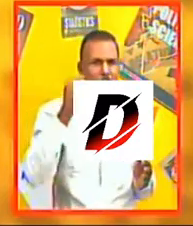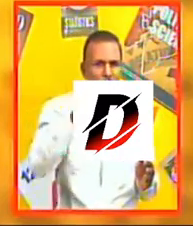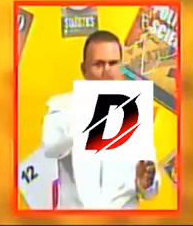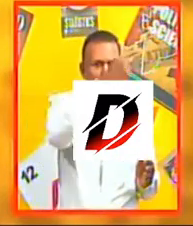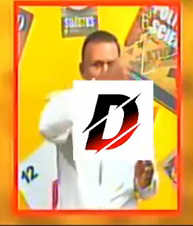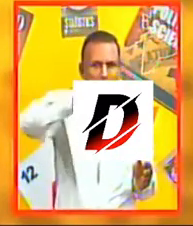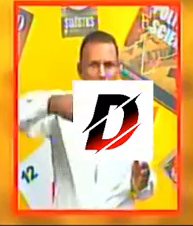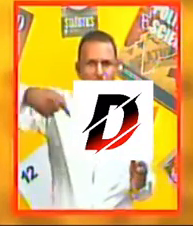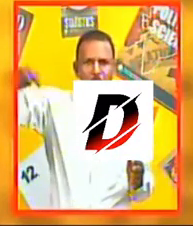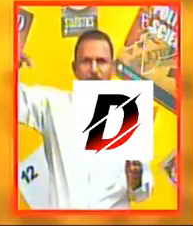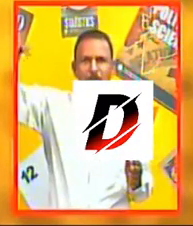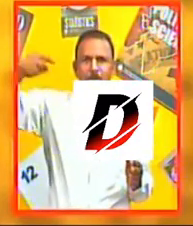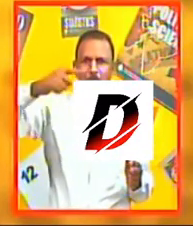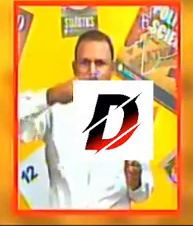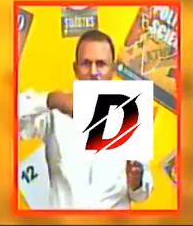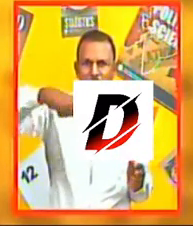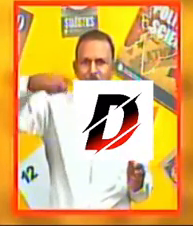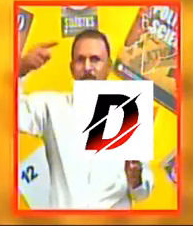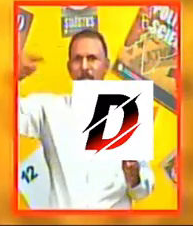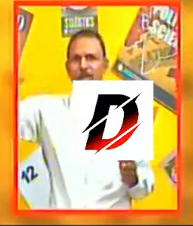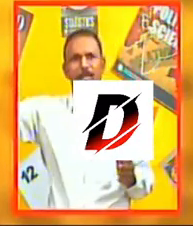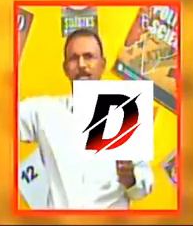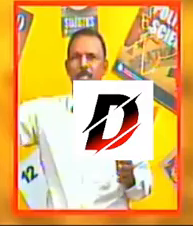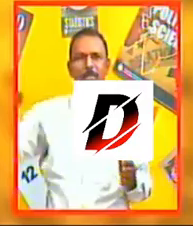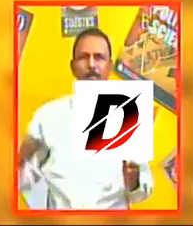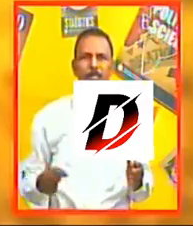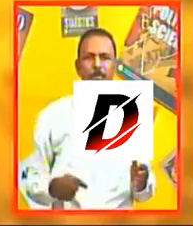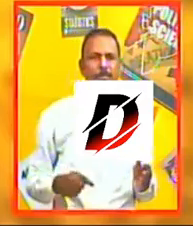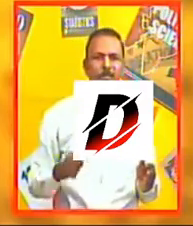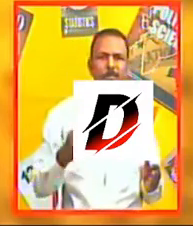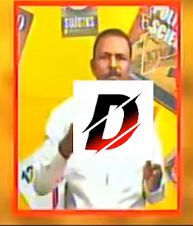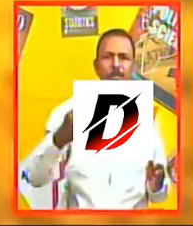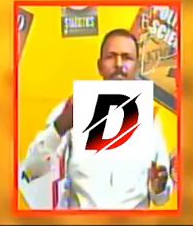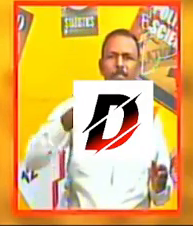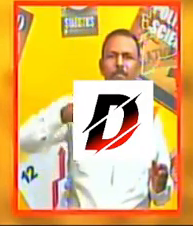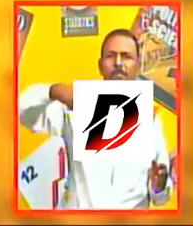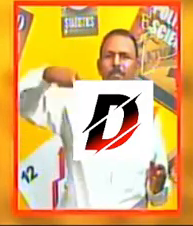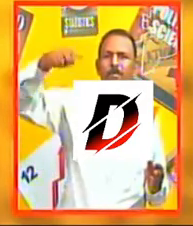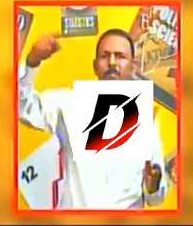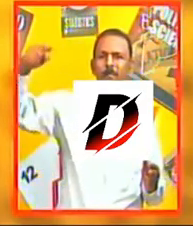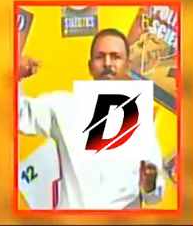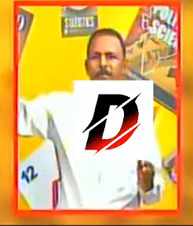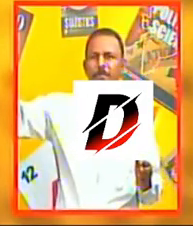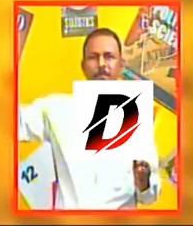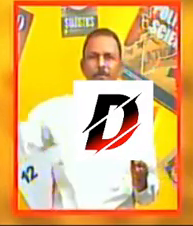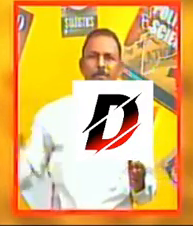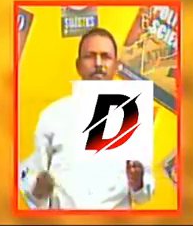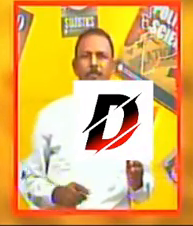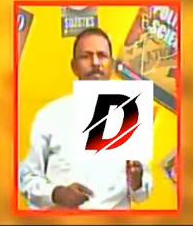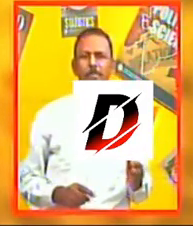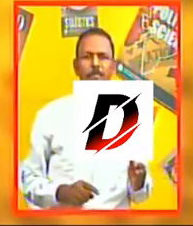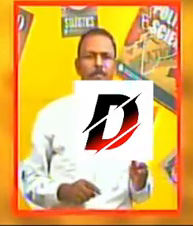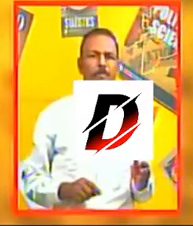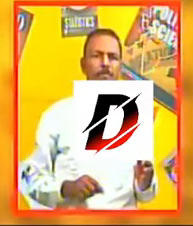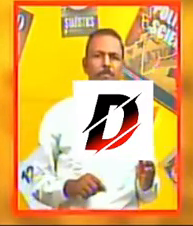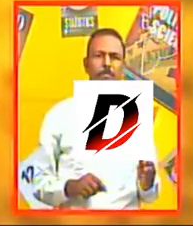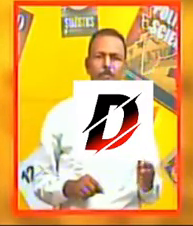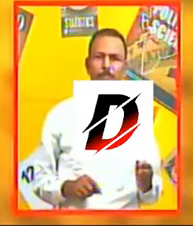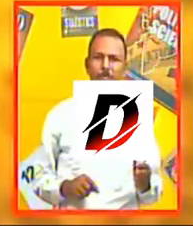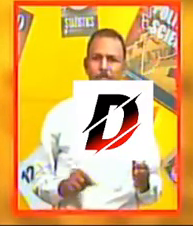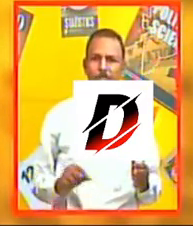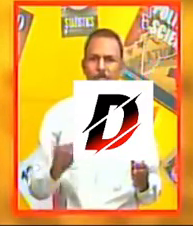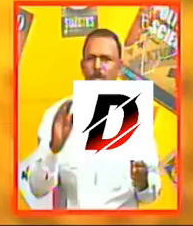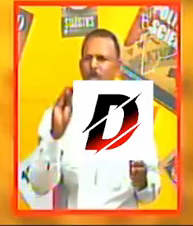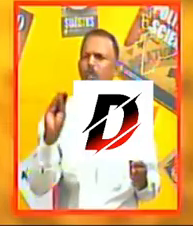பாருங்க, ஒரு கருவு மாதிரி இப்படிங்க பாரு, ஒரு வரைஞ்சிக்கிறோம், இப்படி ஒரு டோம் ஷேப்டு வேலையில்